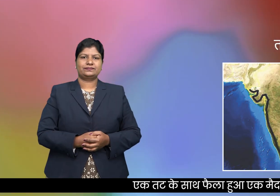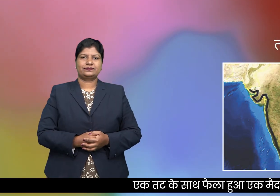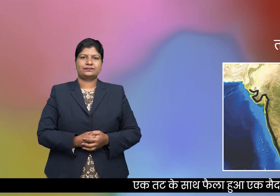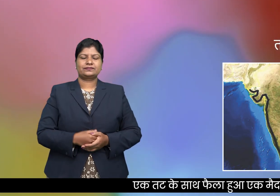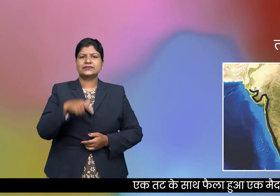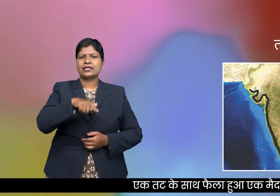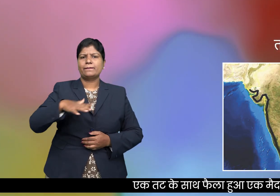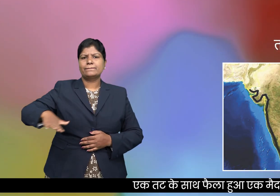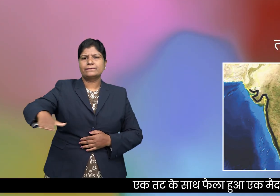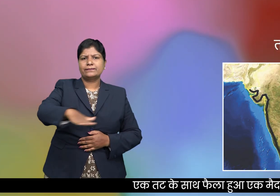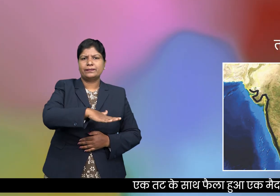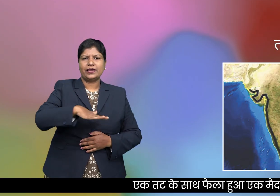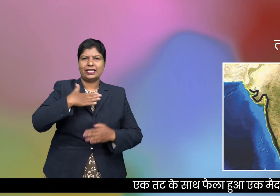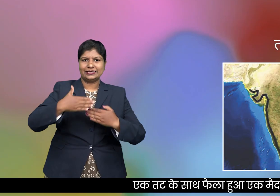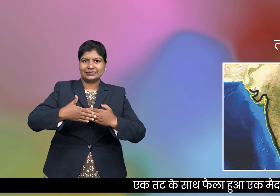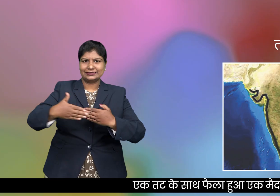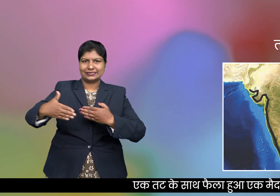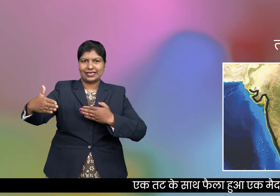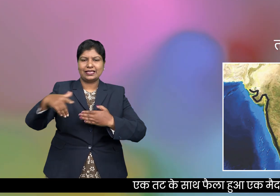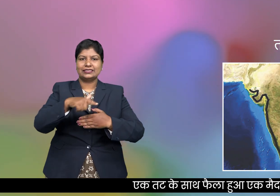एक तट के साथ फैला हुआ एक मैदान।